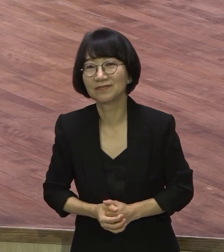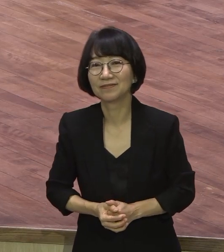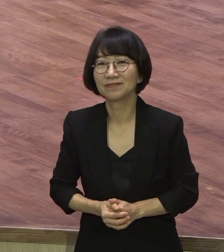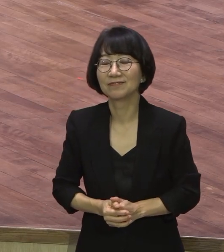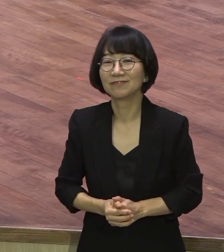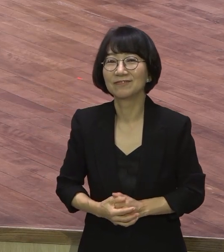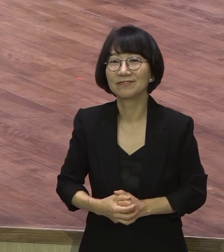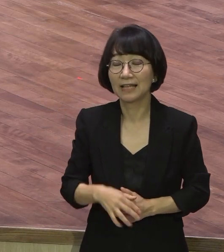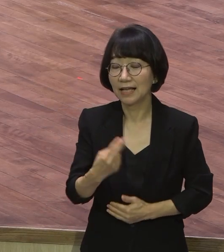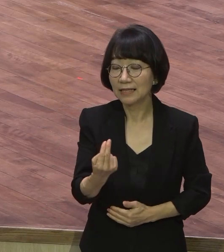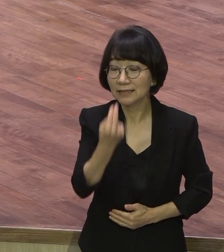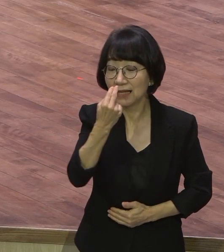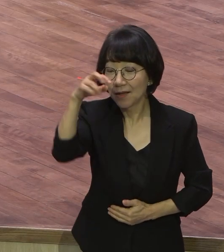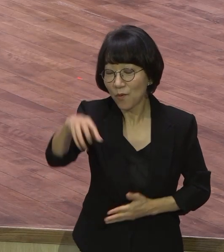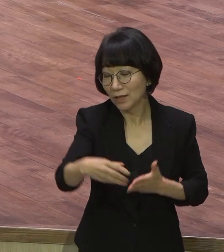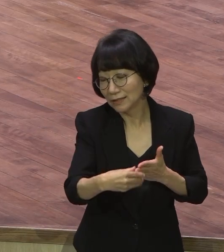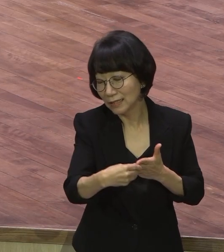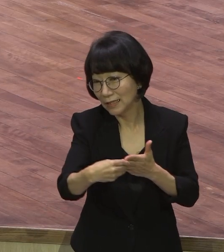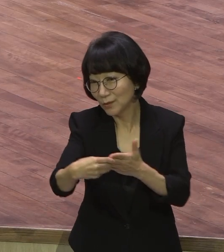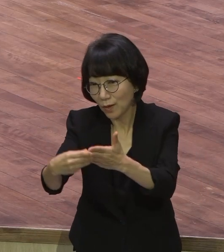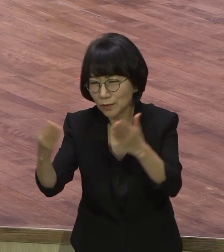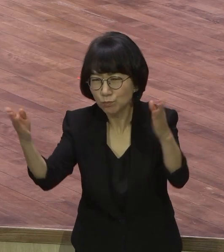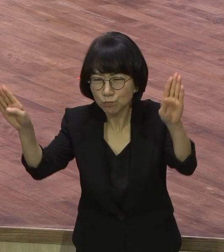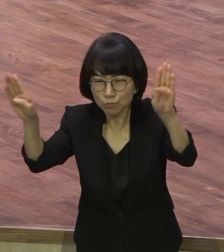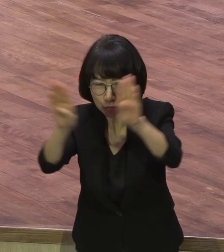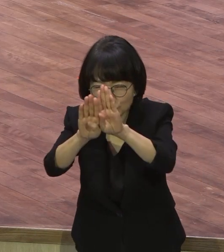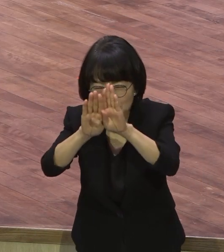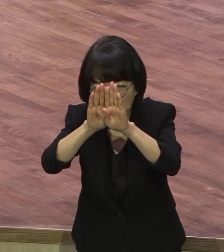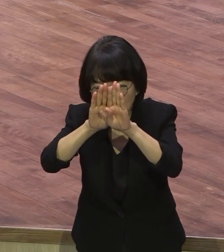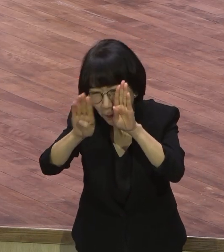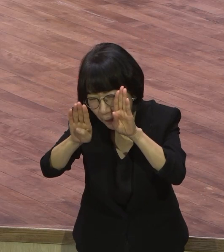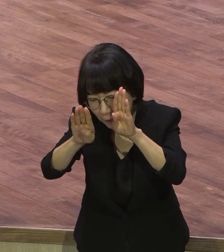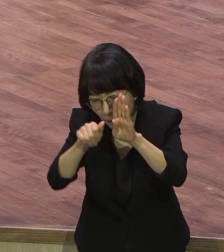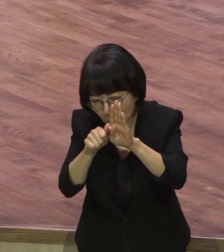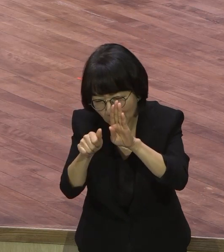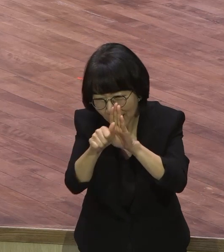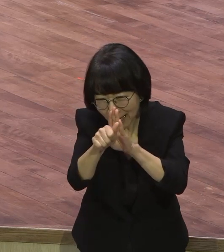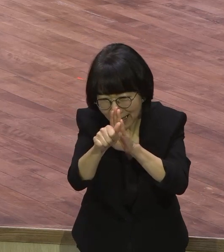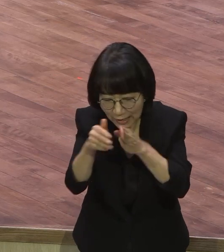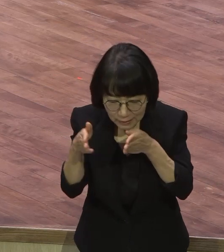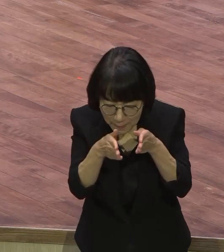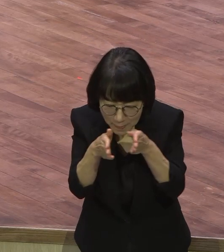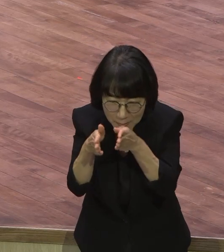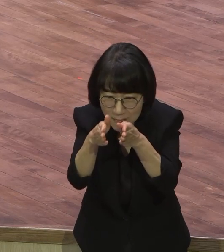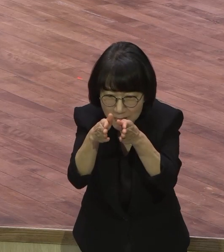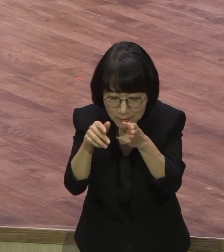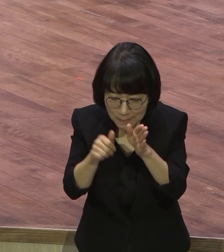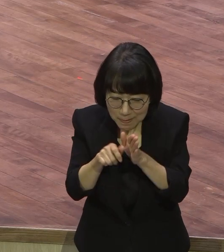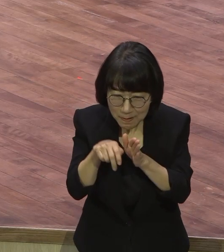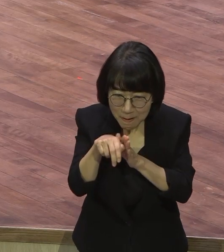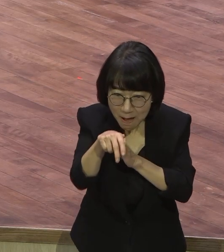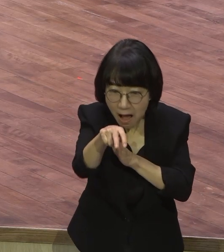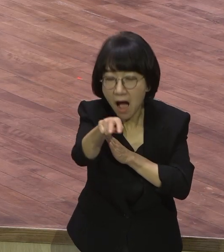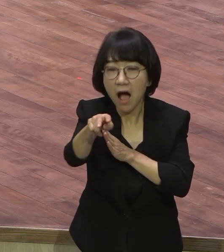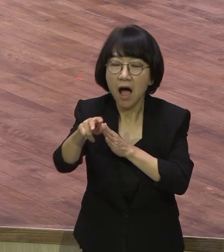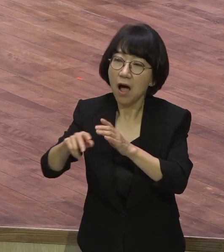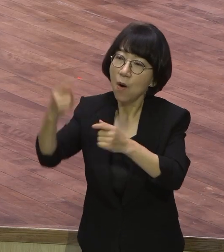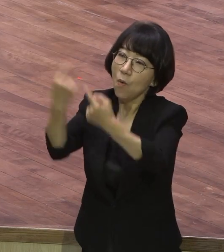생명으로 인도하는 문은 좁다 그랬습니다. 거기는 협착해서 찾는 이가 적다.